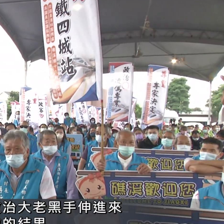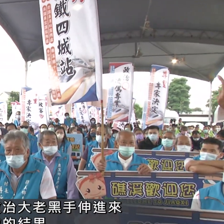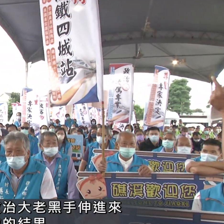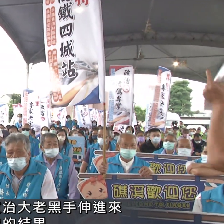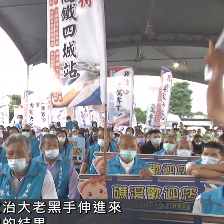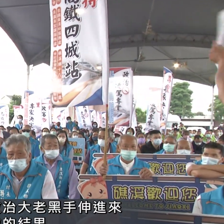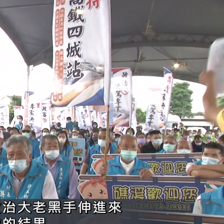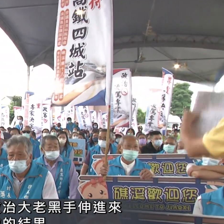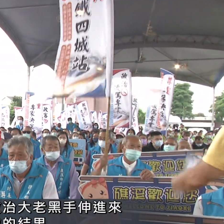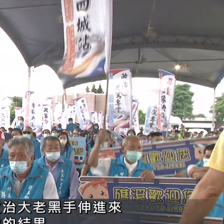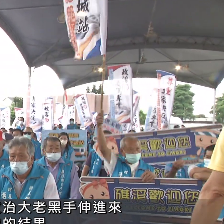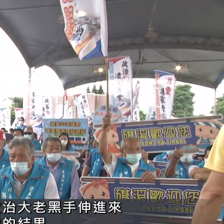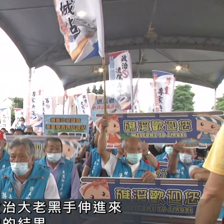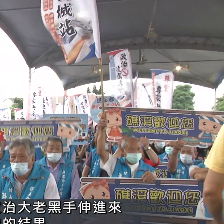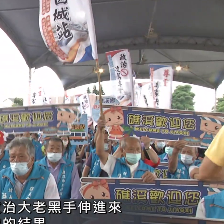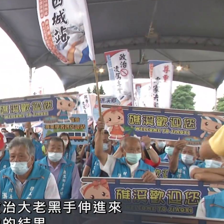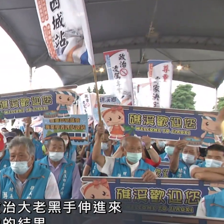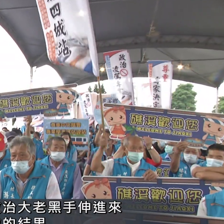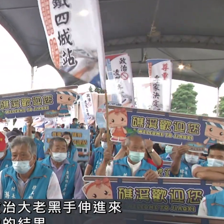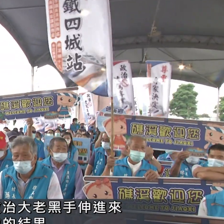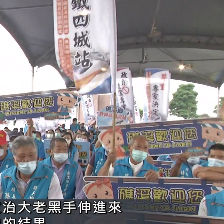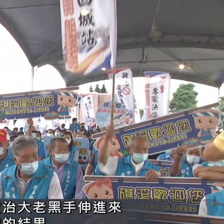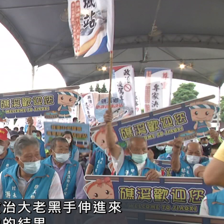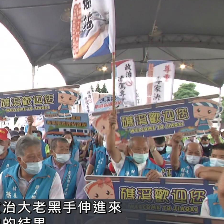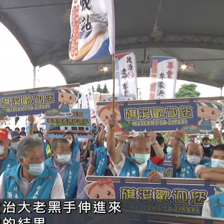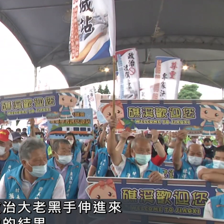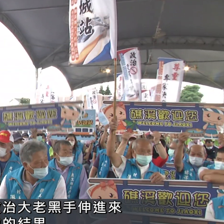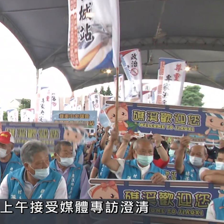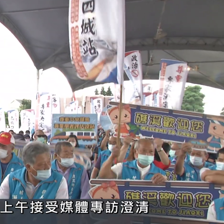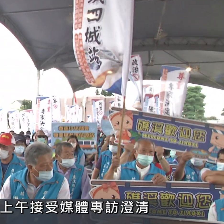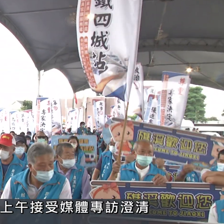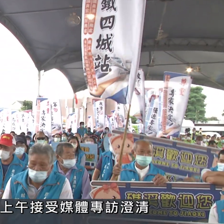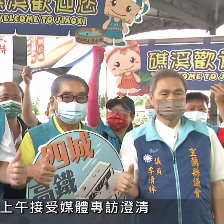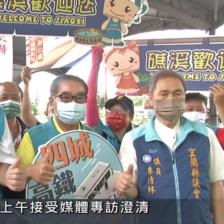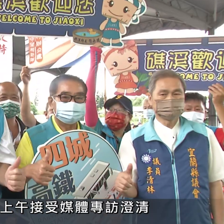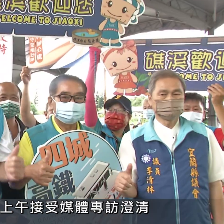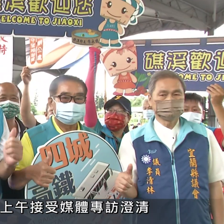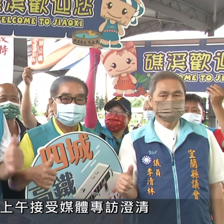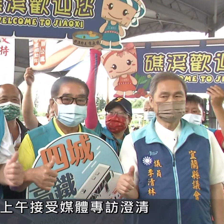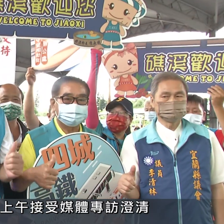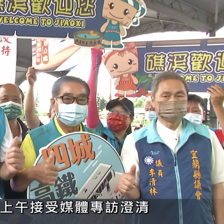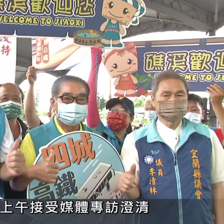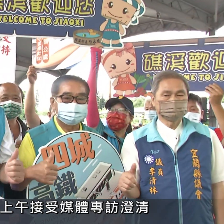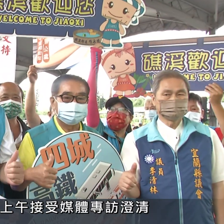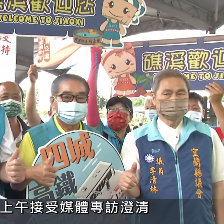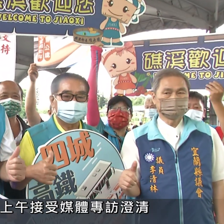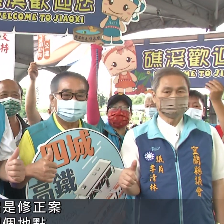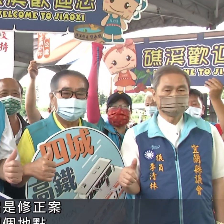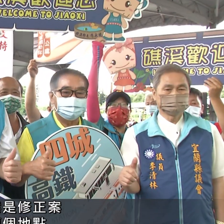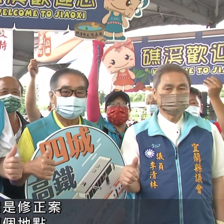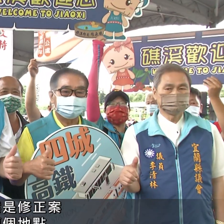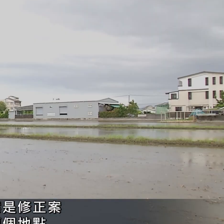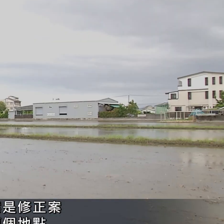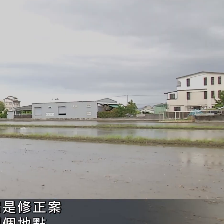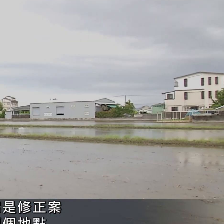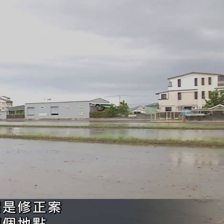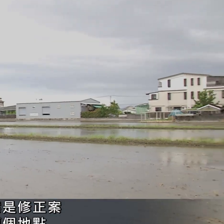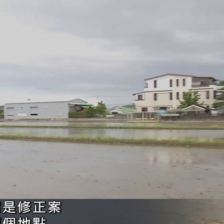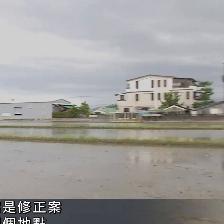治大佬黑手伸进来，是政治凌驾专业的结果。王国材上午接受媒体专访澄清，其实在新增两案是修